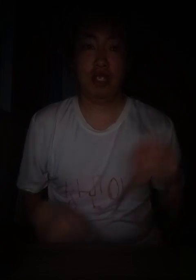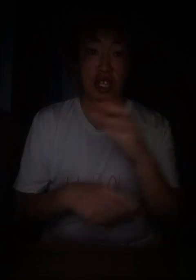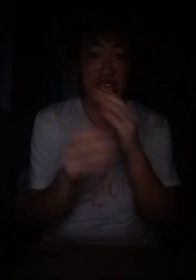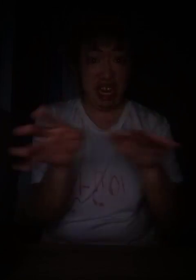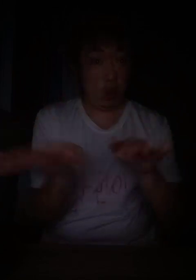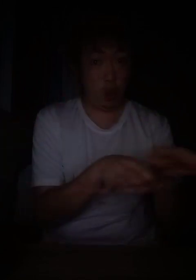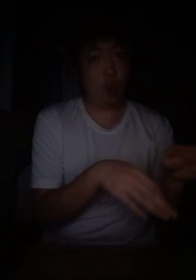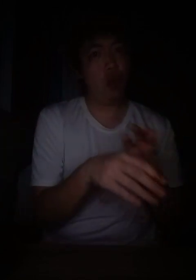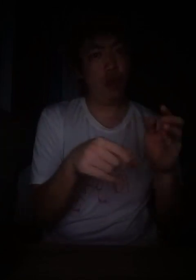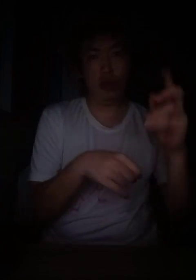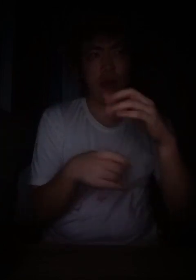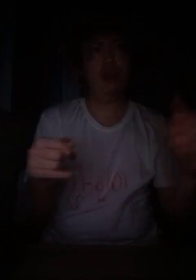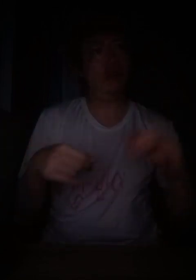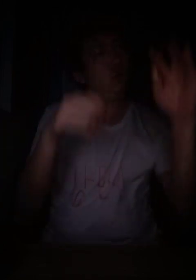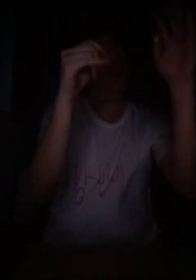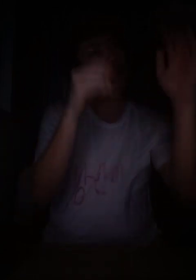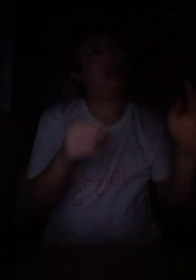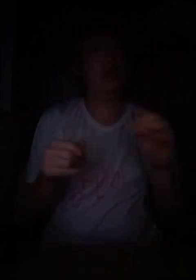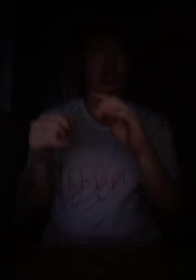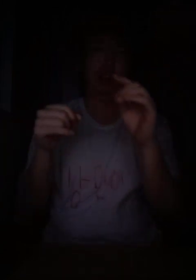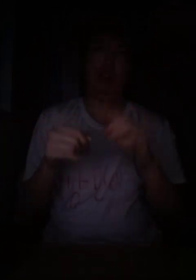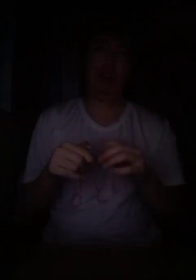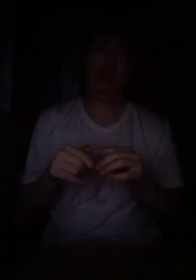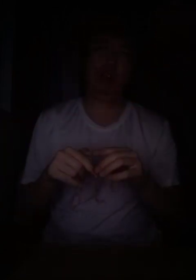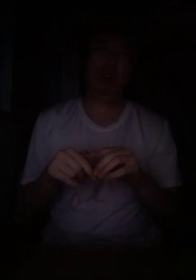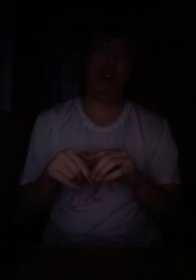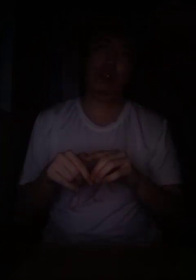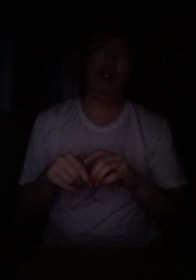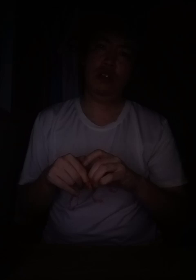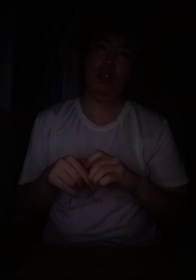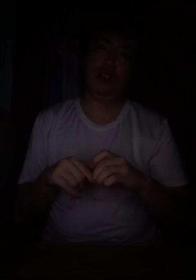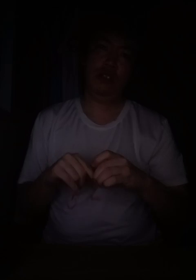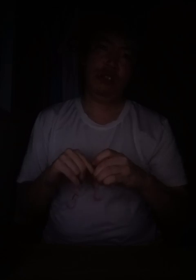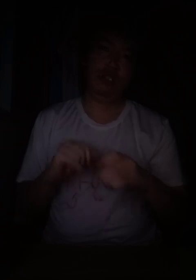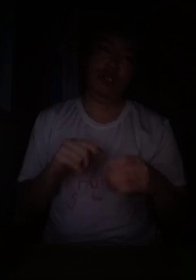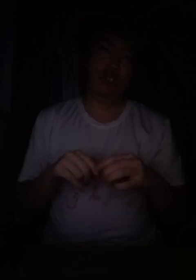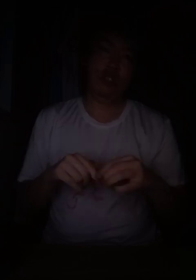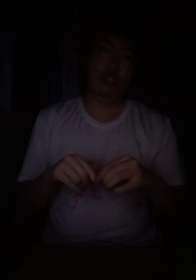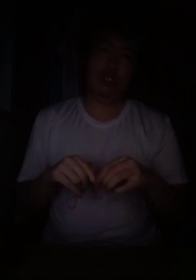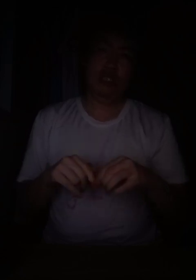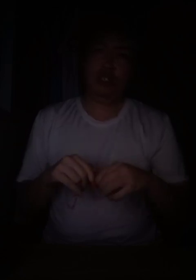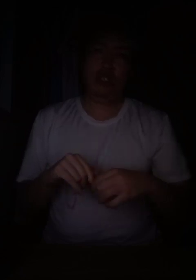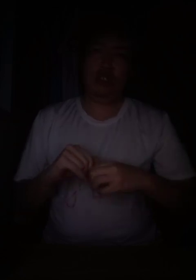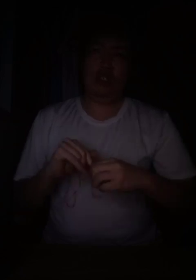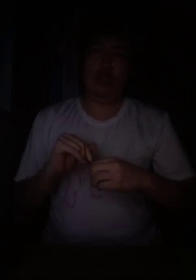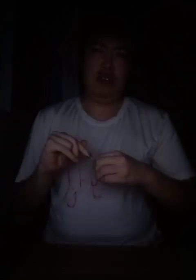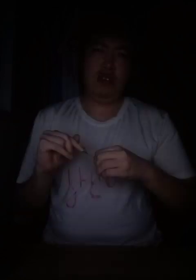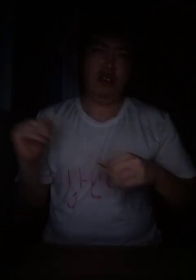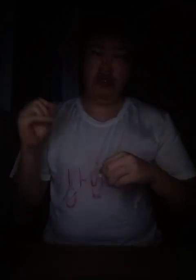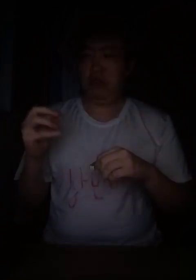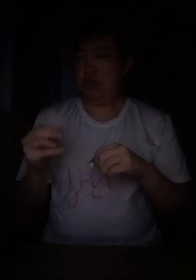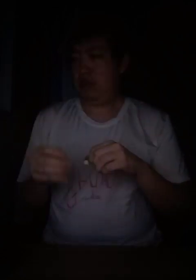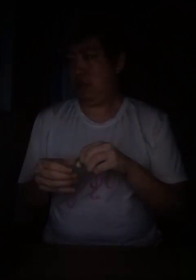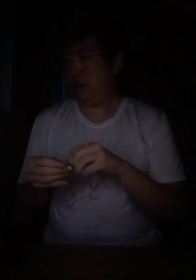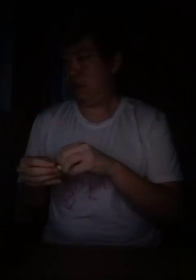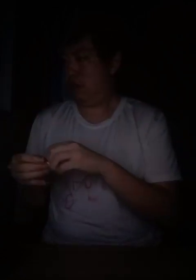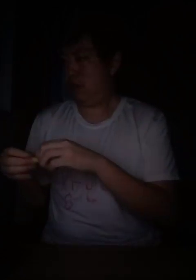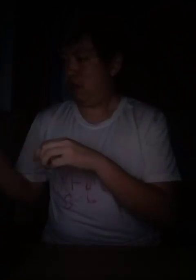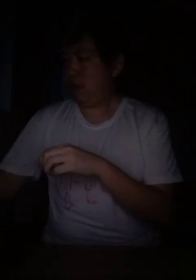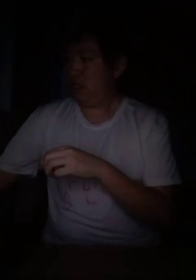한강공원을 찾는 사람이 늘어나는 계절. 그러나 여성 혼자 화장실에 선뜻 들어가긴 쉽지 않습니다. 특히나 혼자 있을 때는 좀